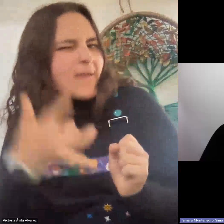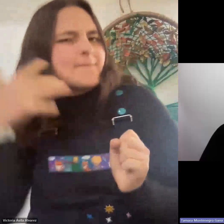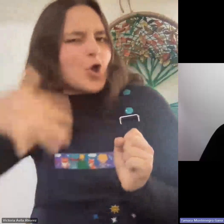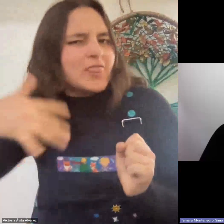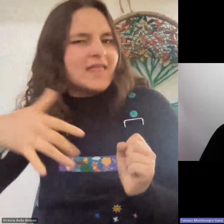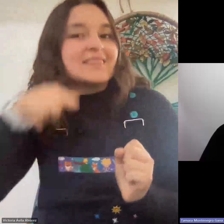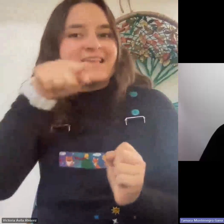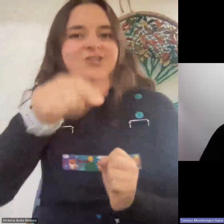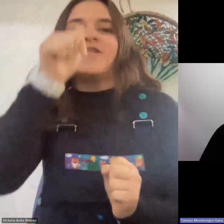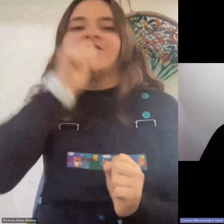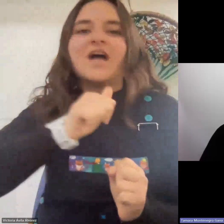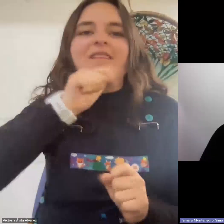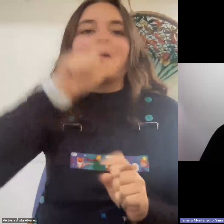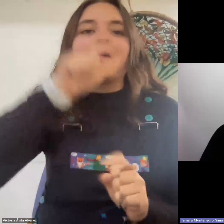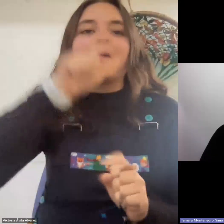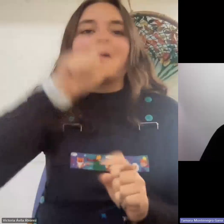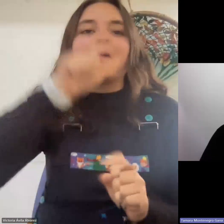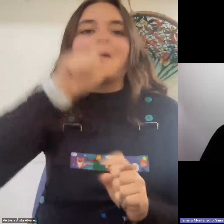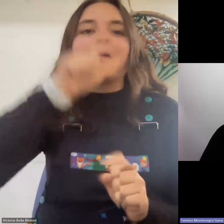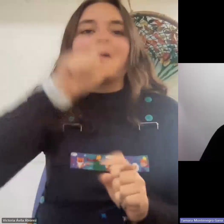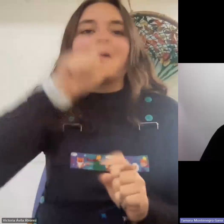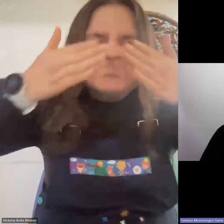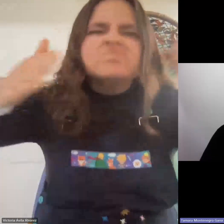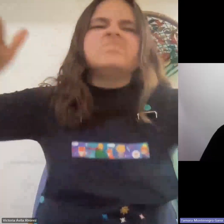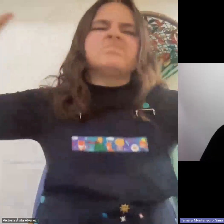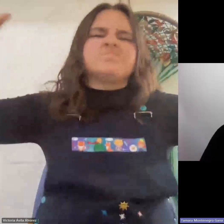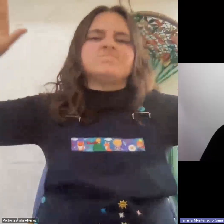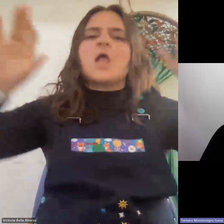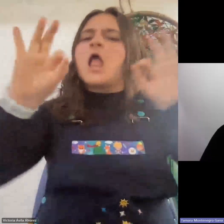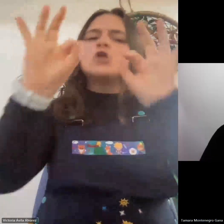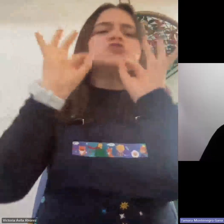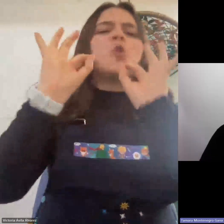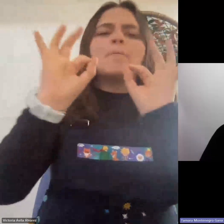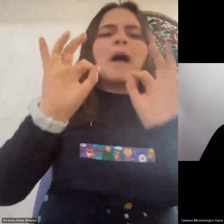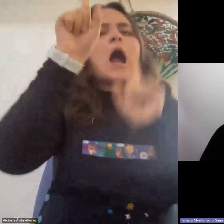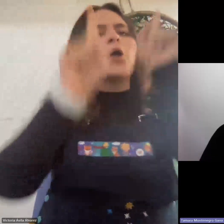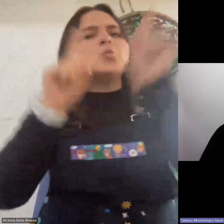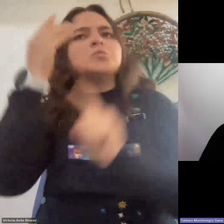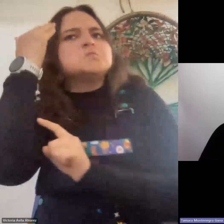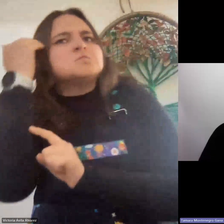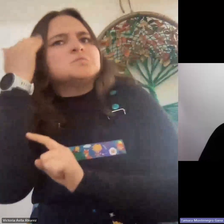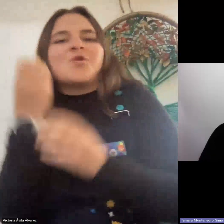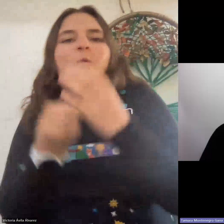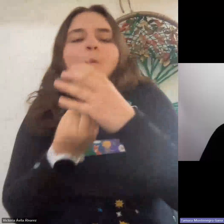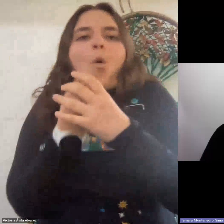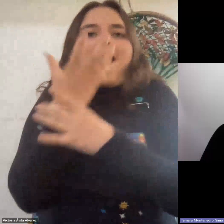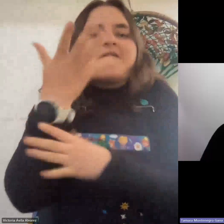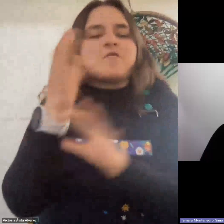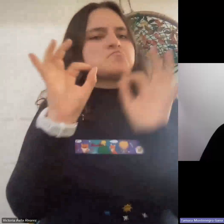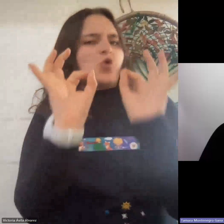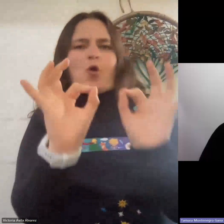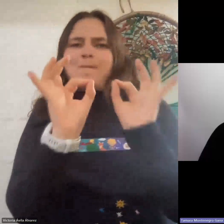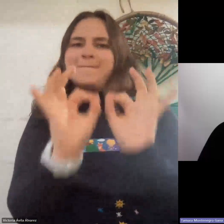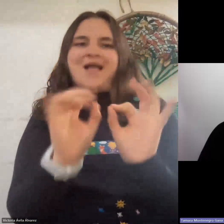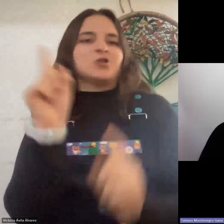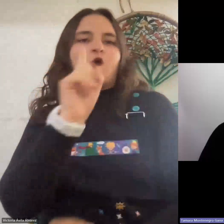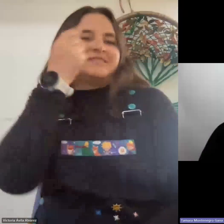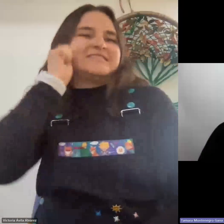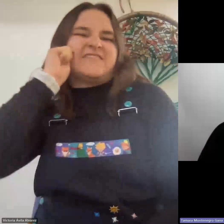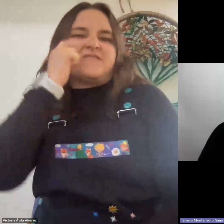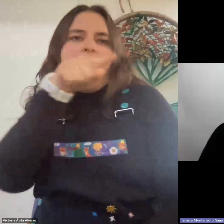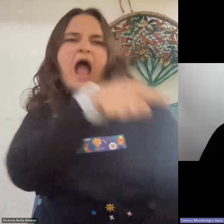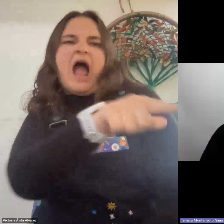esté ahí, pero el coeducador, ¿por qué es importante que esté presente? Hay que como abrir esa visión